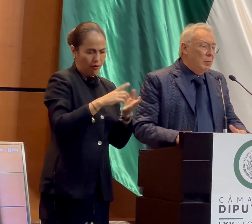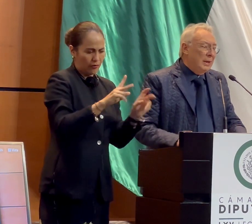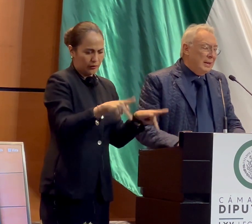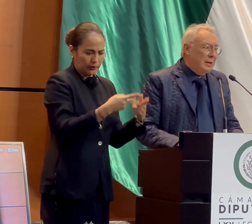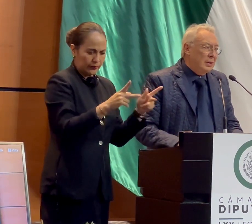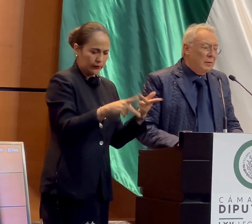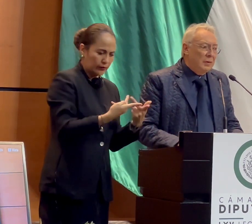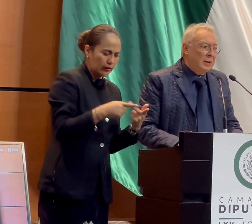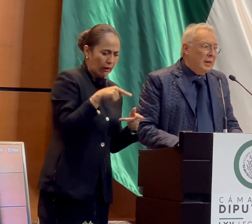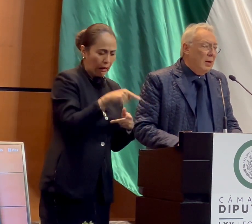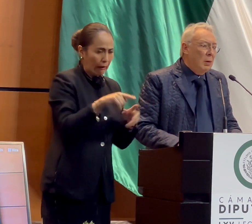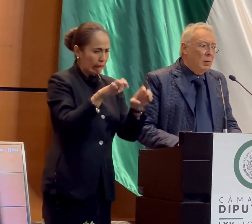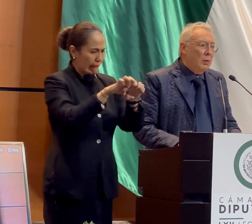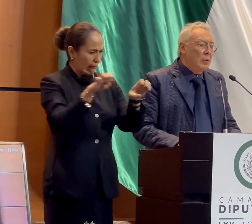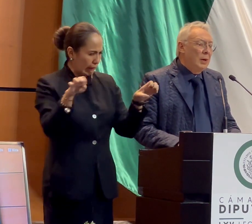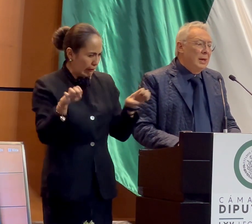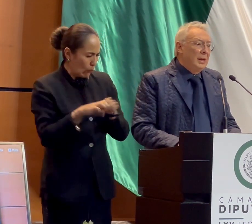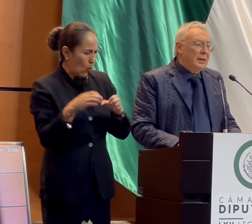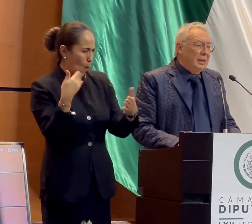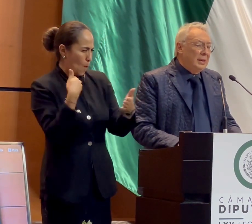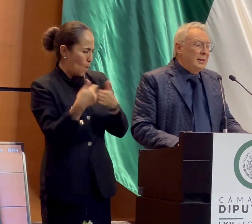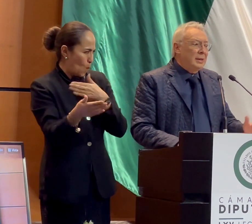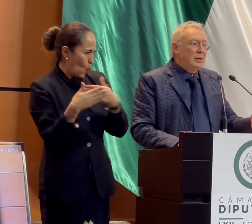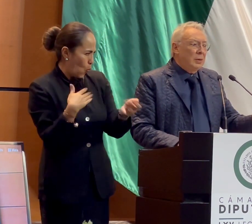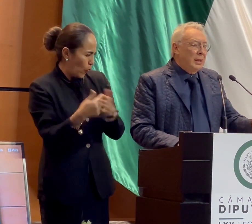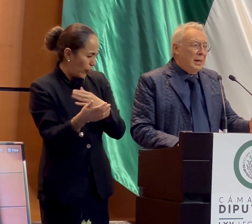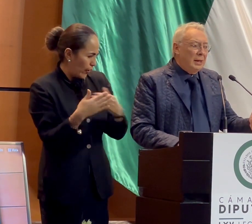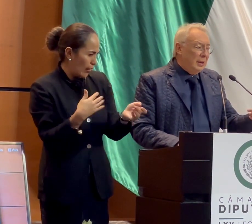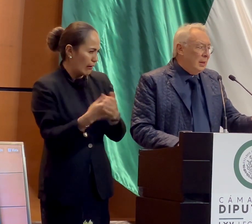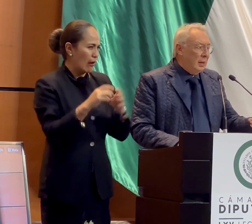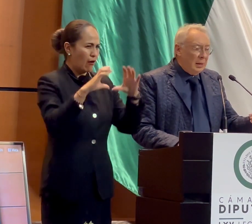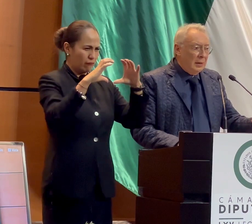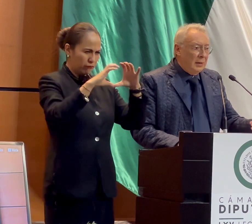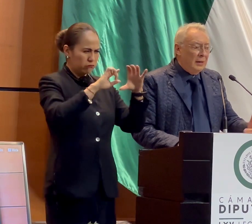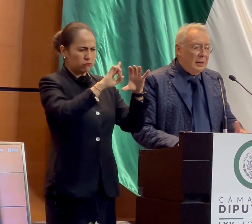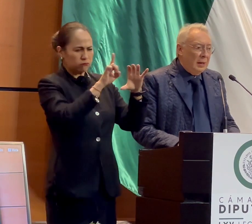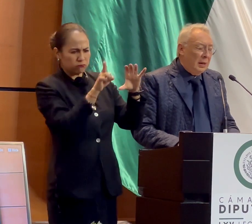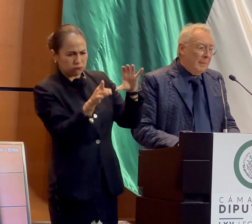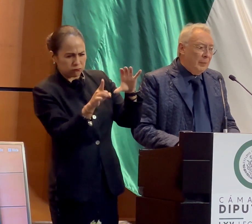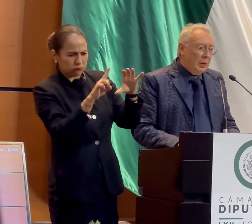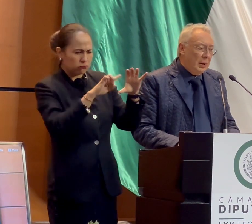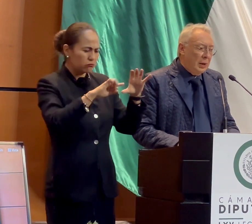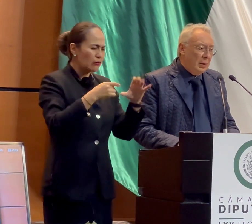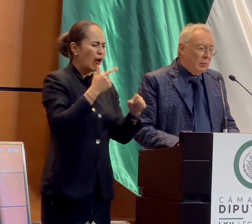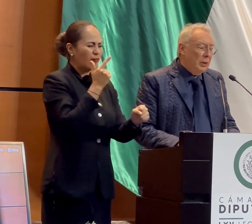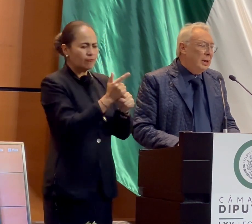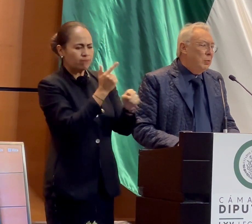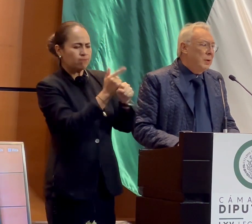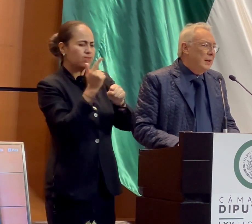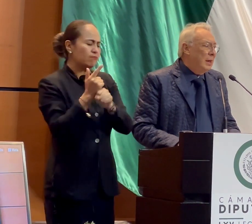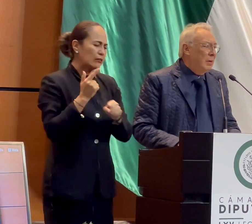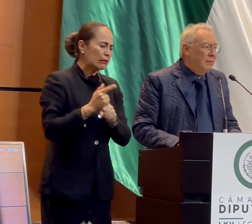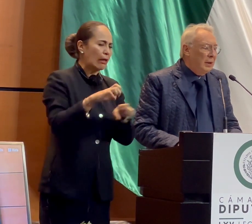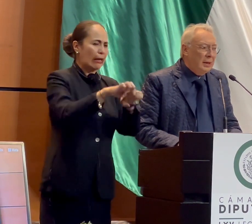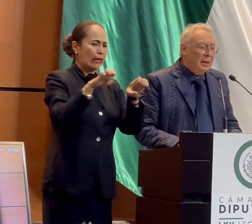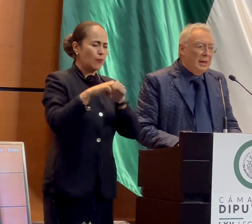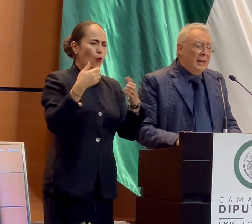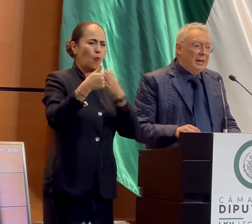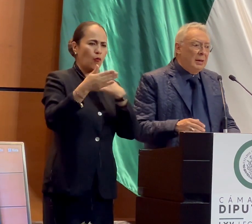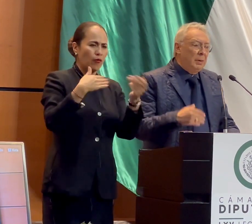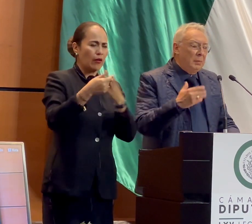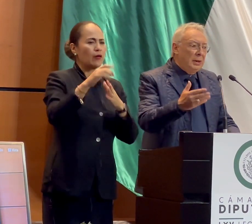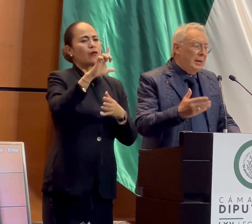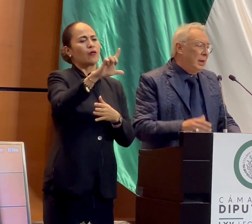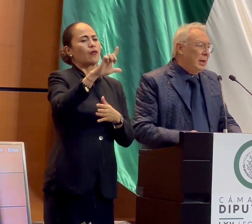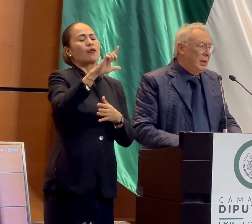equipo bastante sofisticado a bordo, tienen detección radar y de un equipo que se llama FLIR